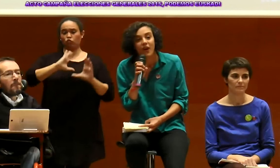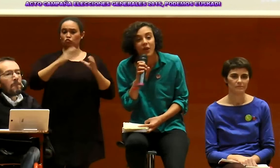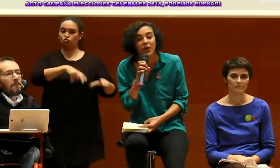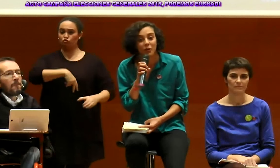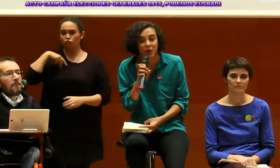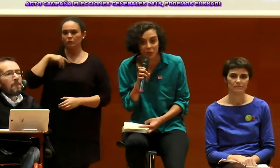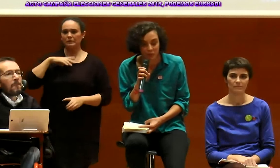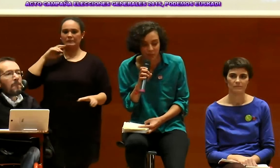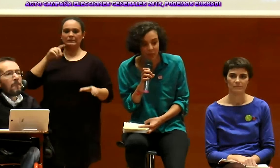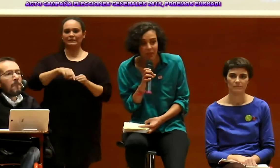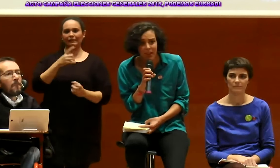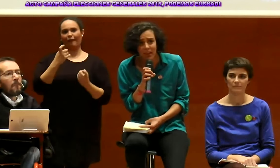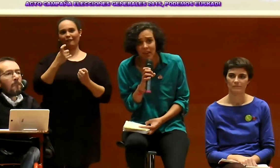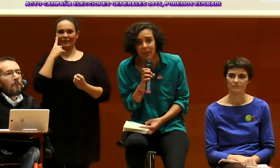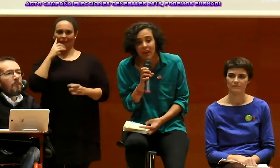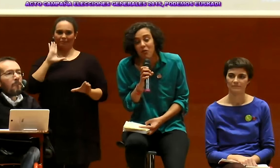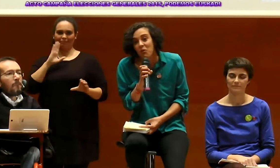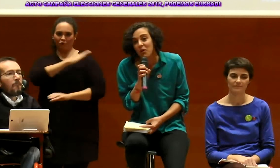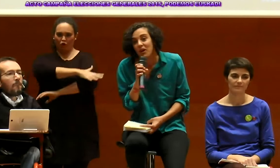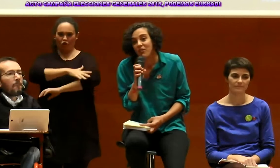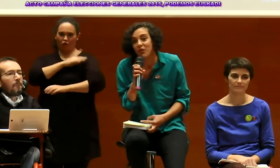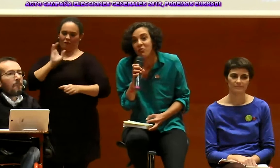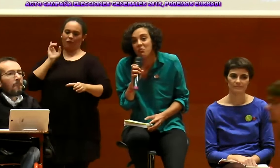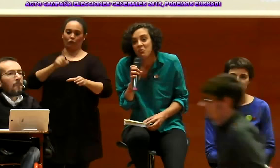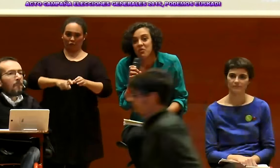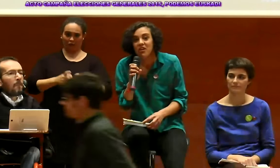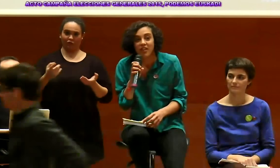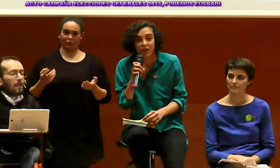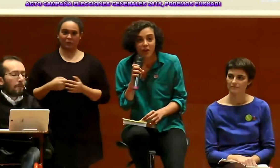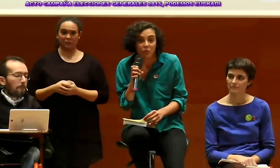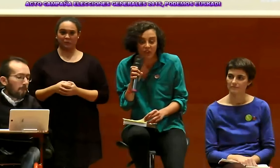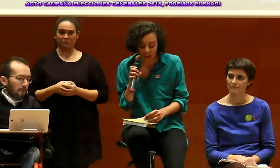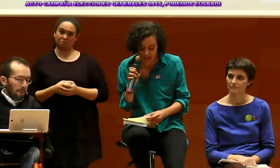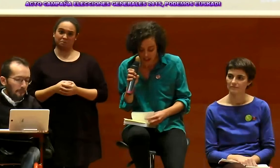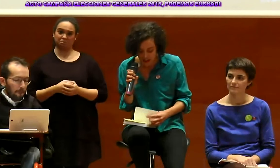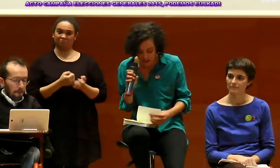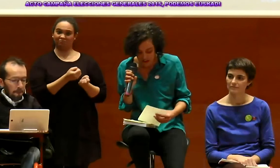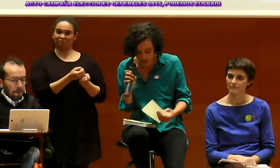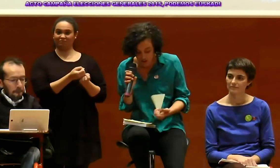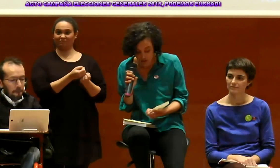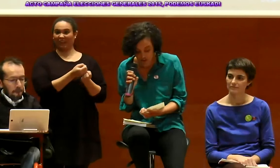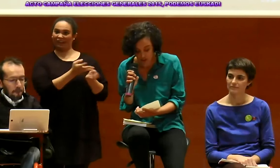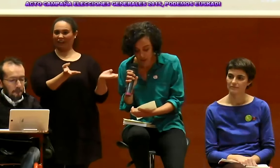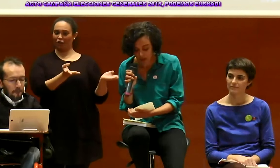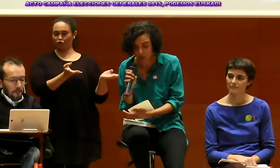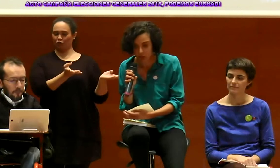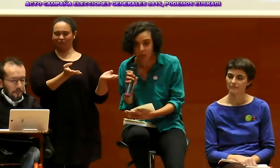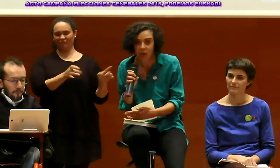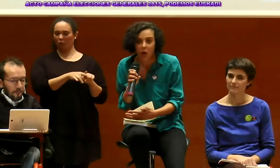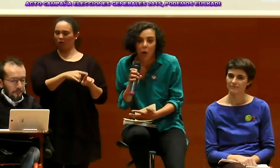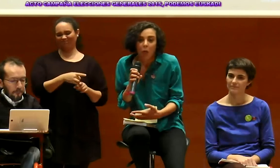nos toca hacerlo en el gobierno. Y bueno, esto pues no les hace mucha gracia a los señores